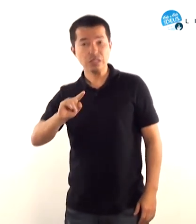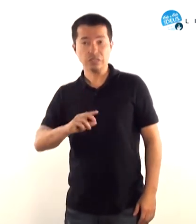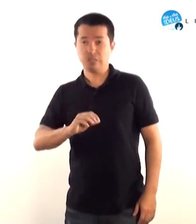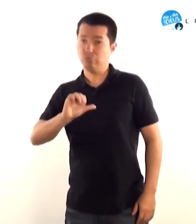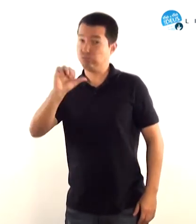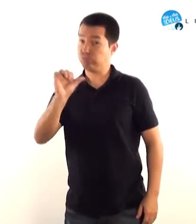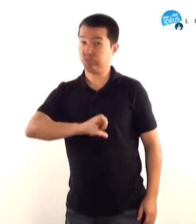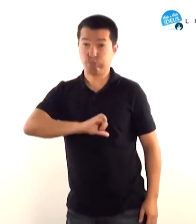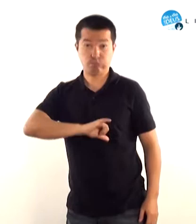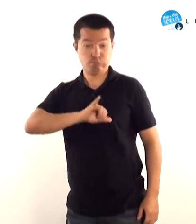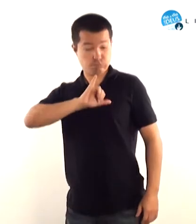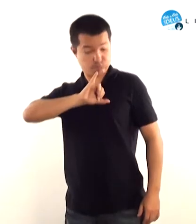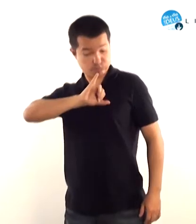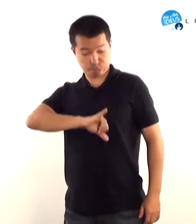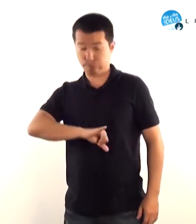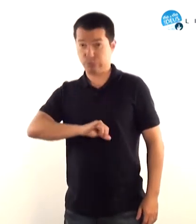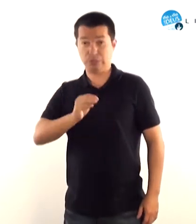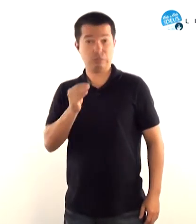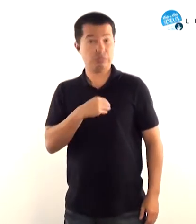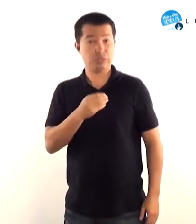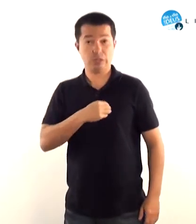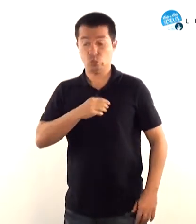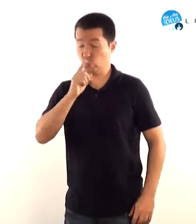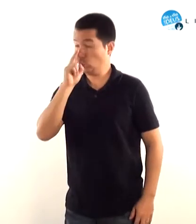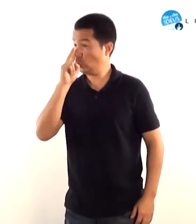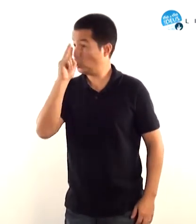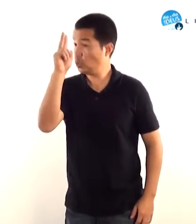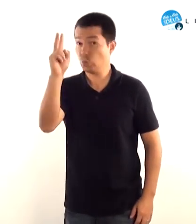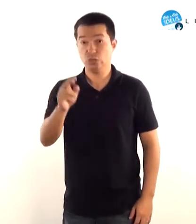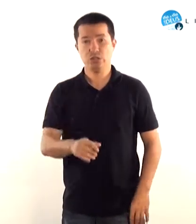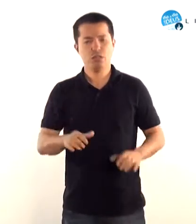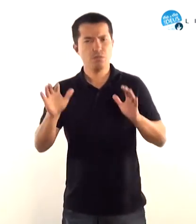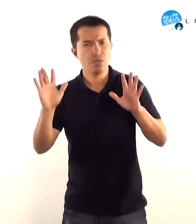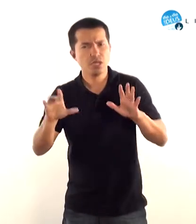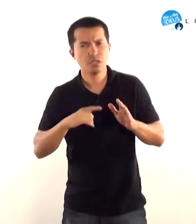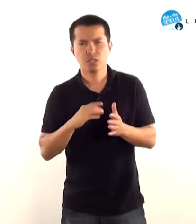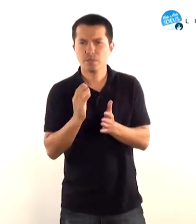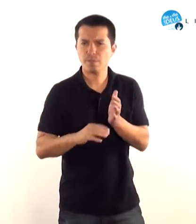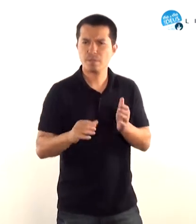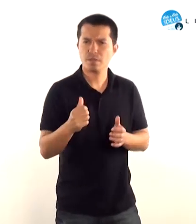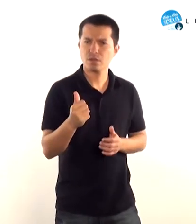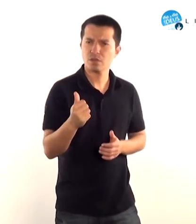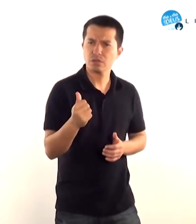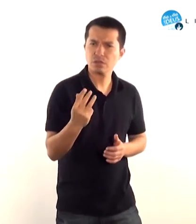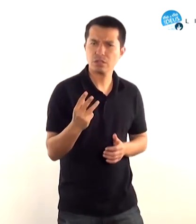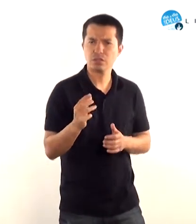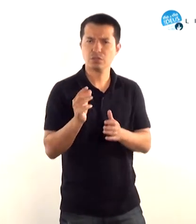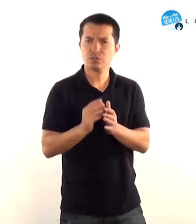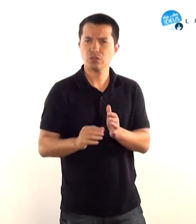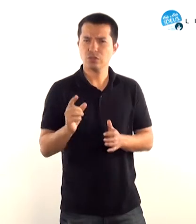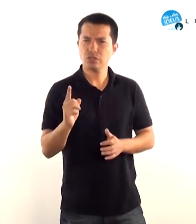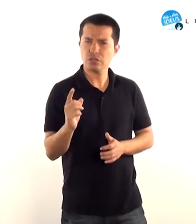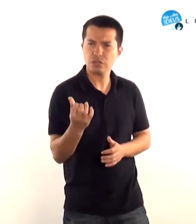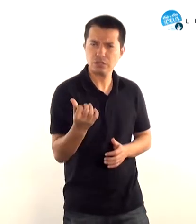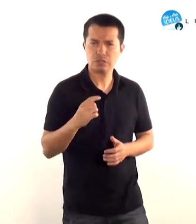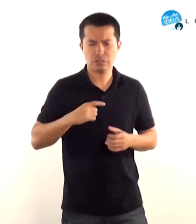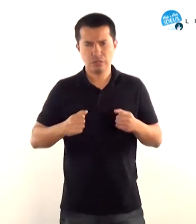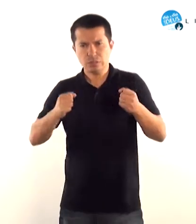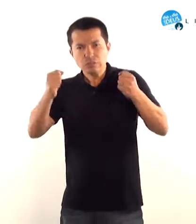versículo 13, ele manda os seus anjos para fazerem isso. E no capítulo 16 do